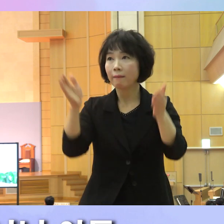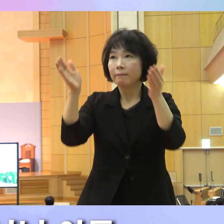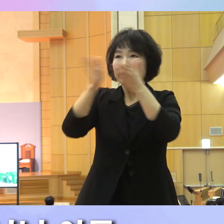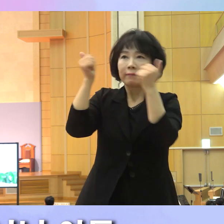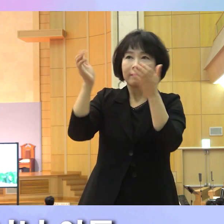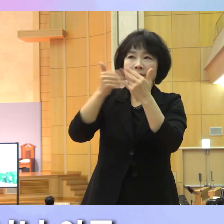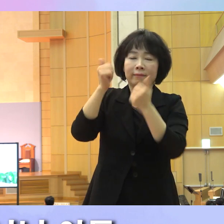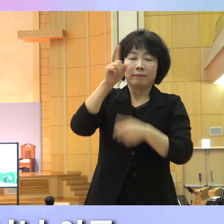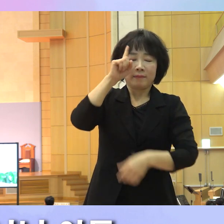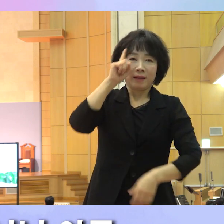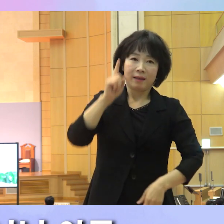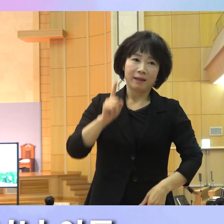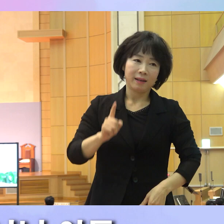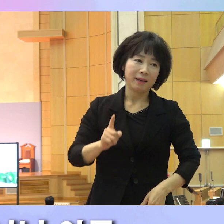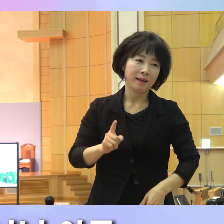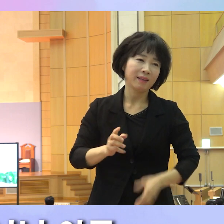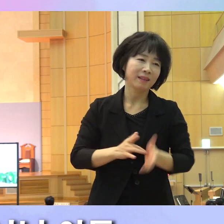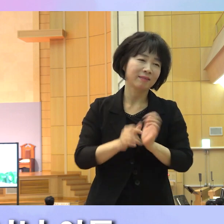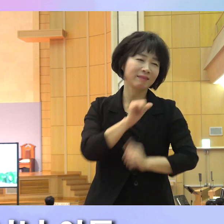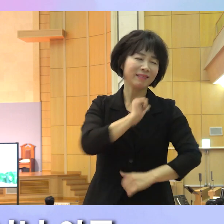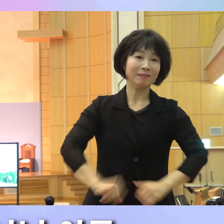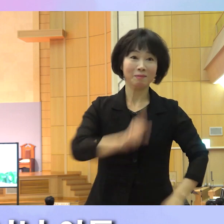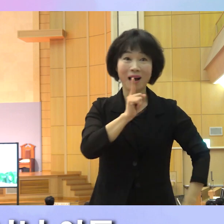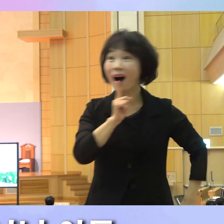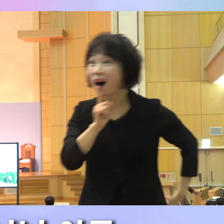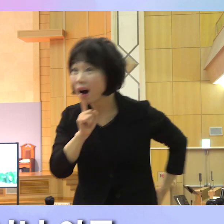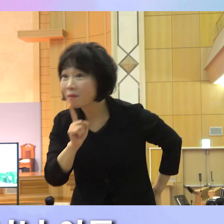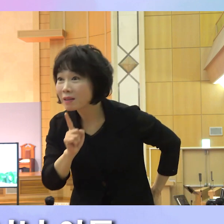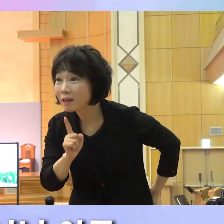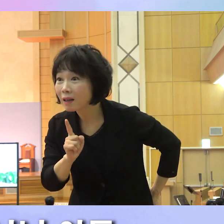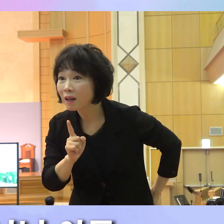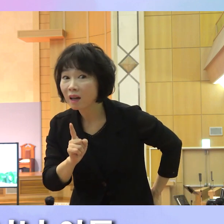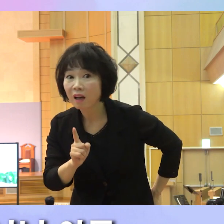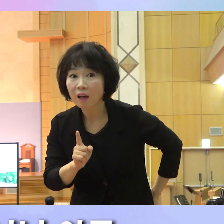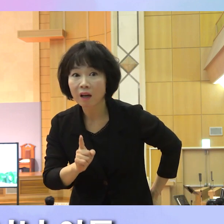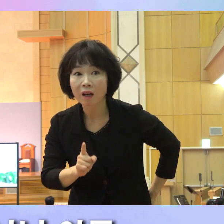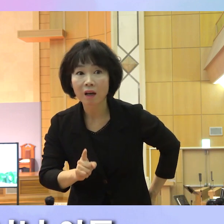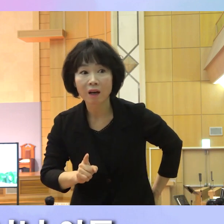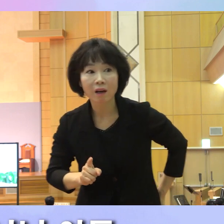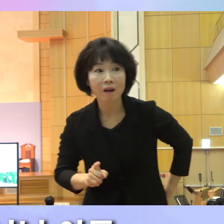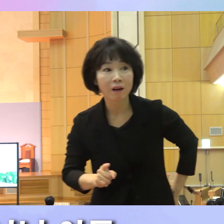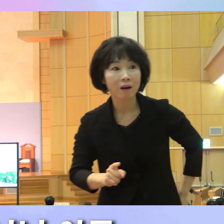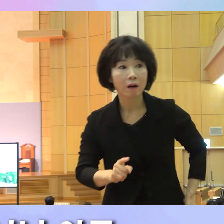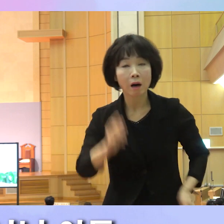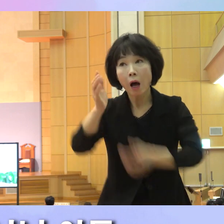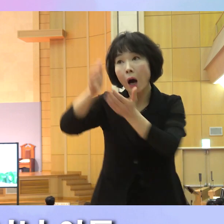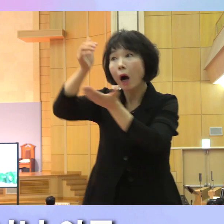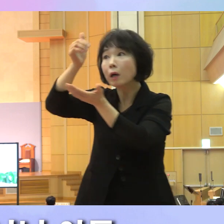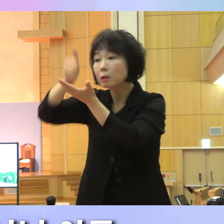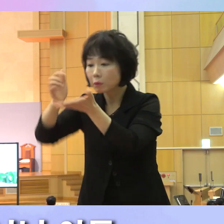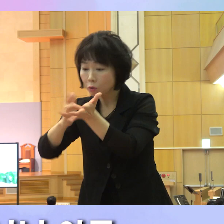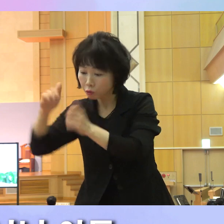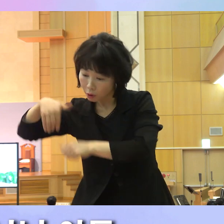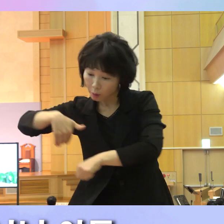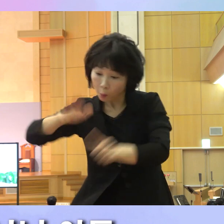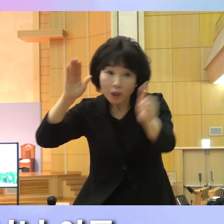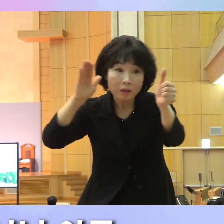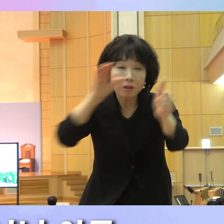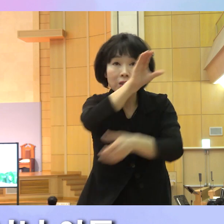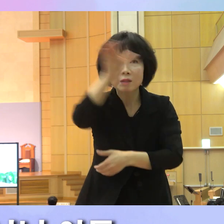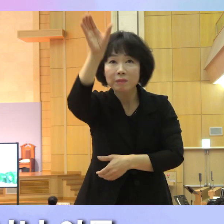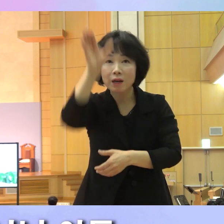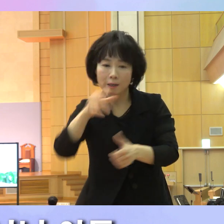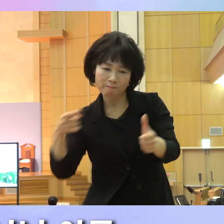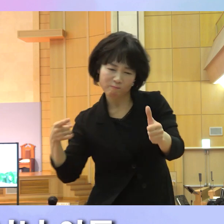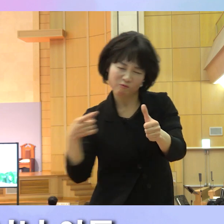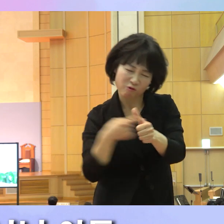살아계신 하나님이라는 것을 대제사장들도 사용은 하면서도 예수님이 하나님이 예수님을 보내가지고 죽었다가 살게 해서 모든